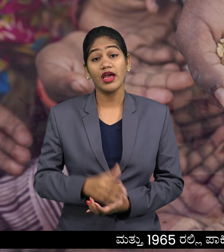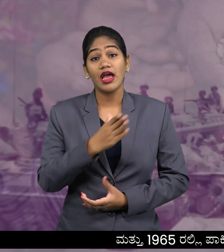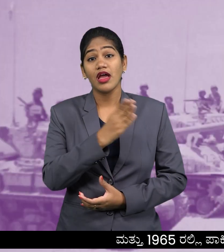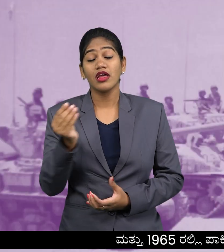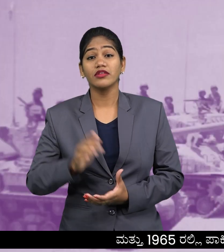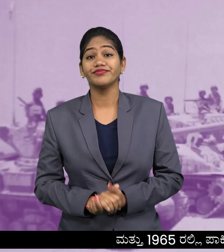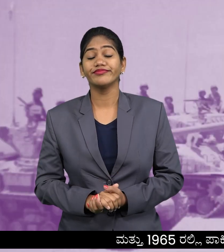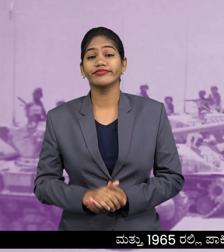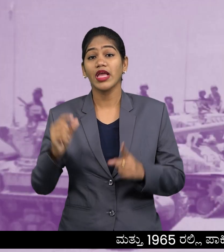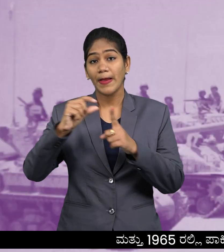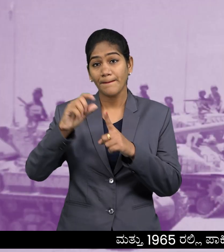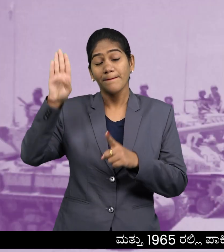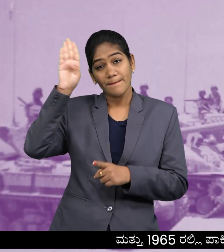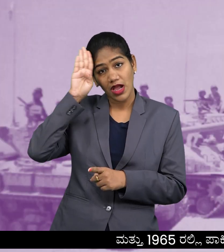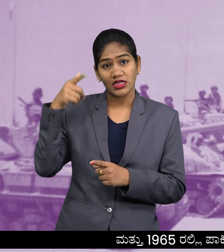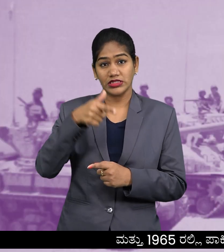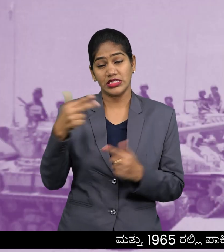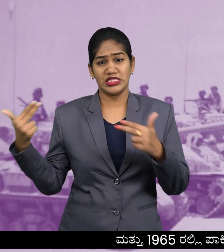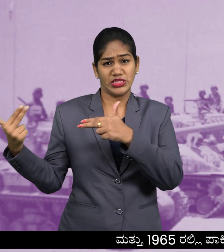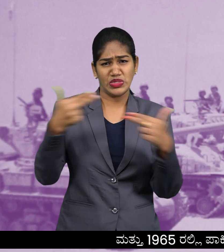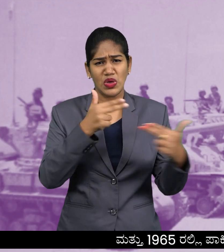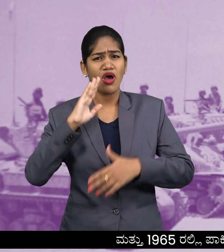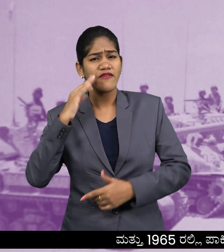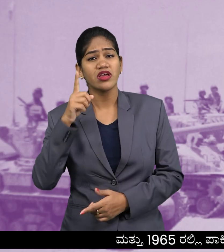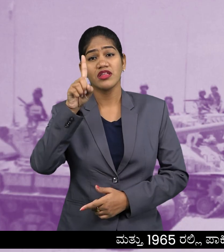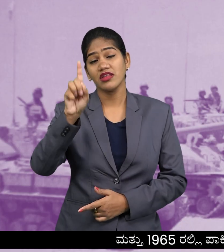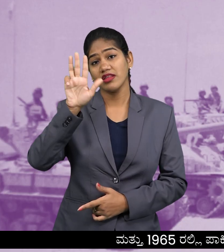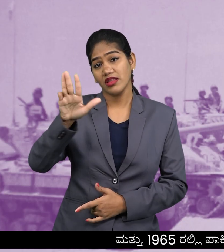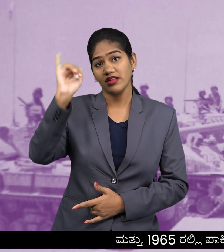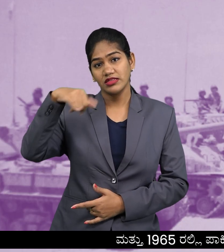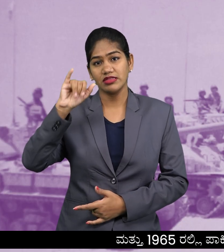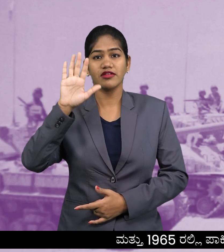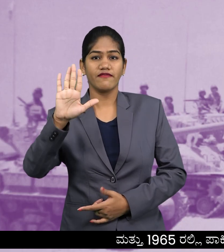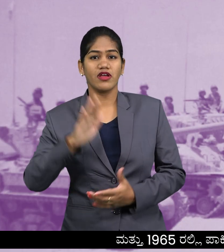ಮತ್ತು 1965ರಲ್ಲಿ ಪಾಕಿಸ್ತಾನದೊಂದಿಗೆ ಯುದ್ಧ ಸೇರಿವೆ.